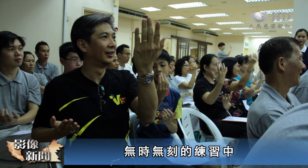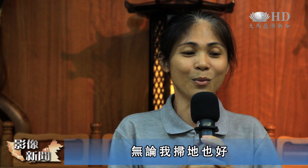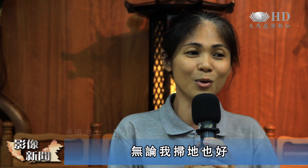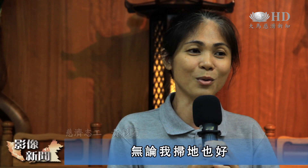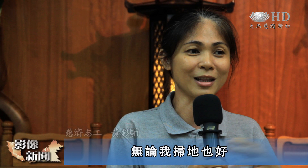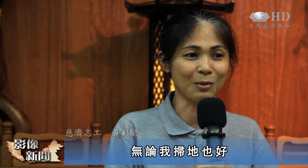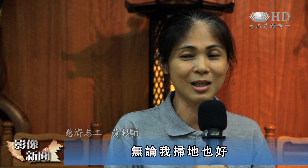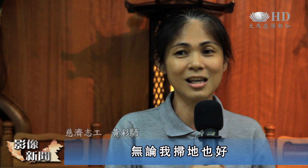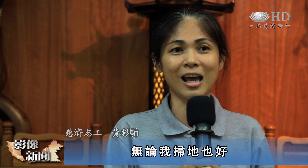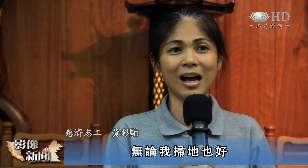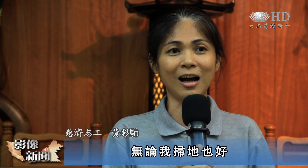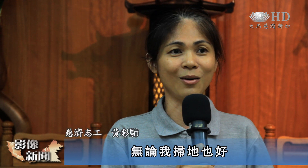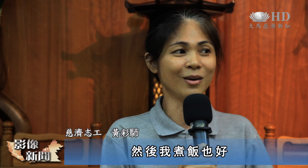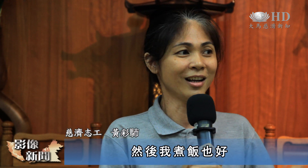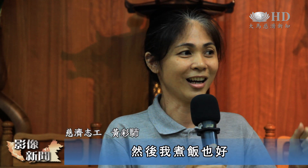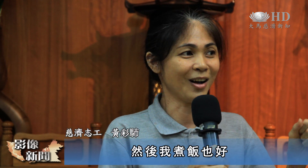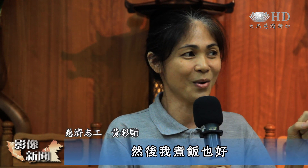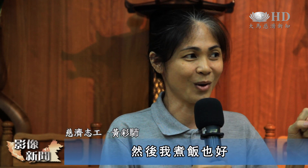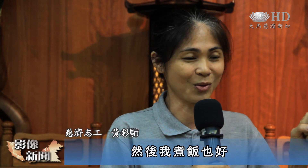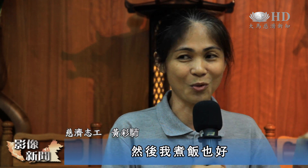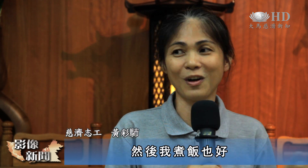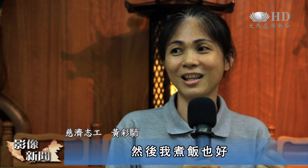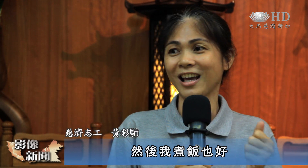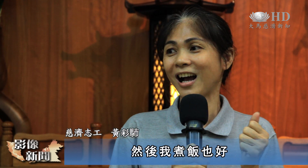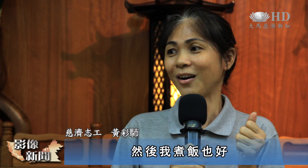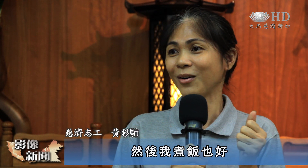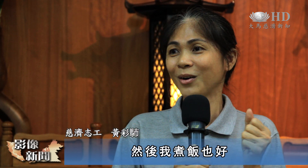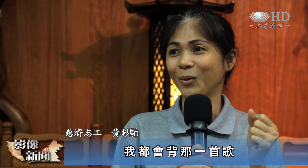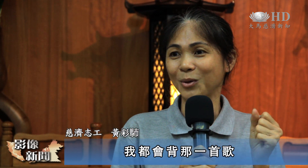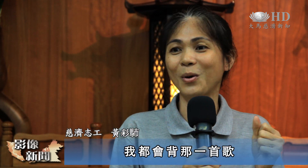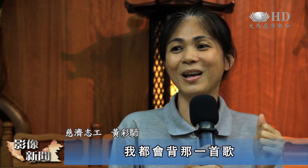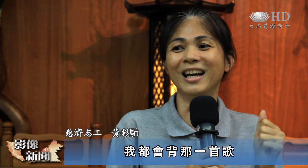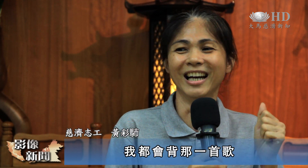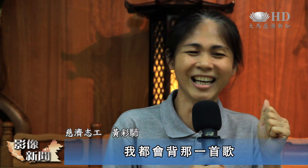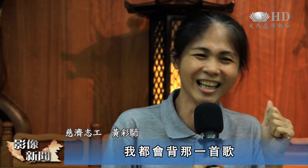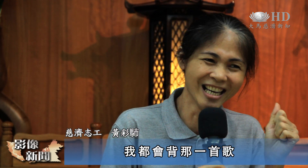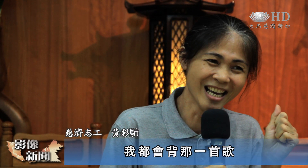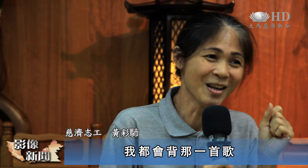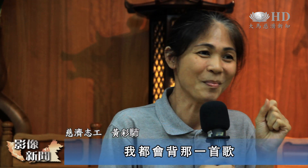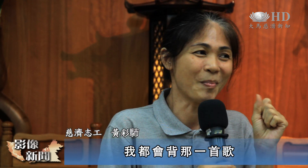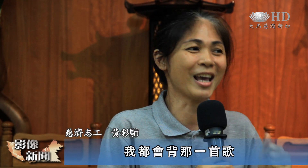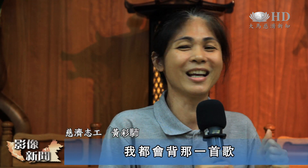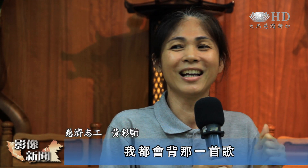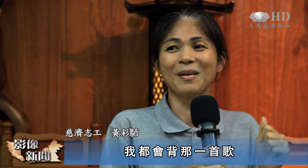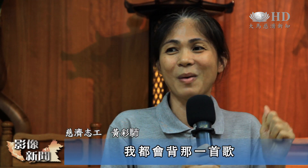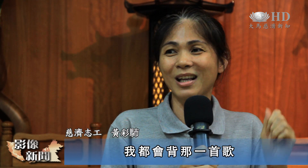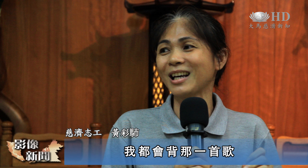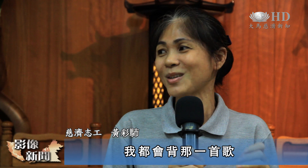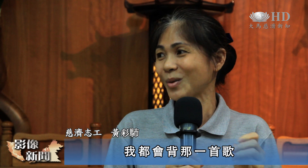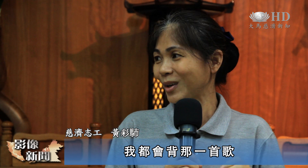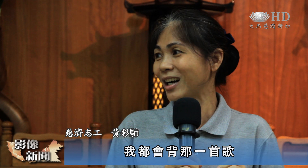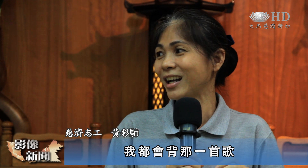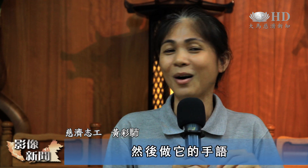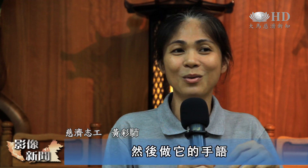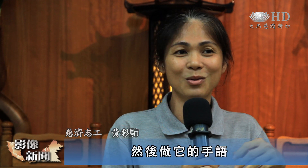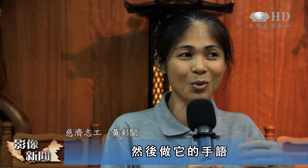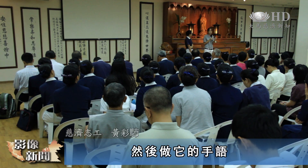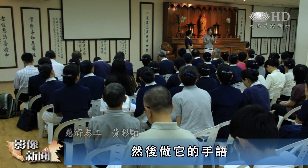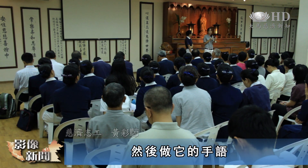论我扫地也好，然后我煮饭也好，我都会背那一首歌，然后做他的手